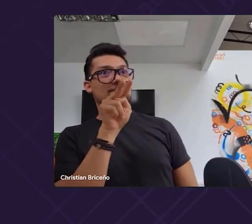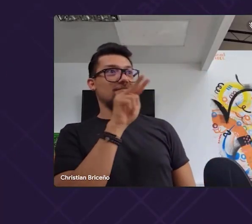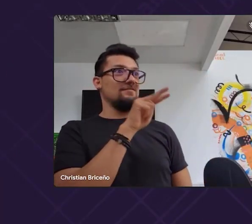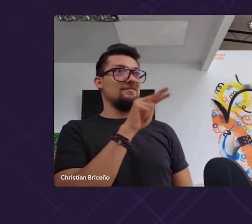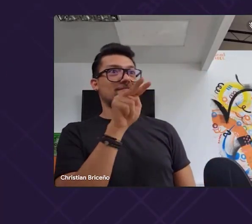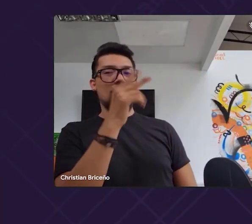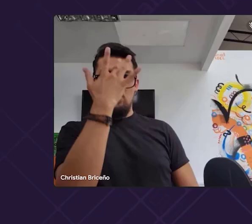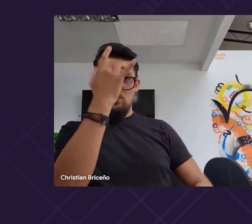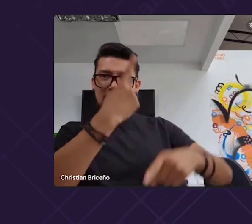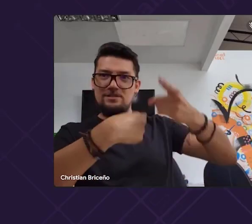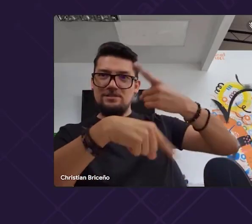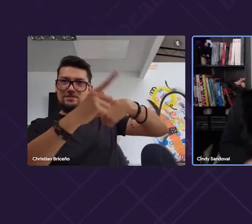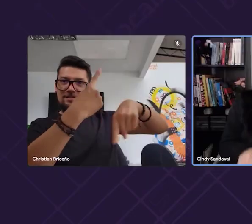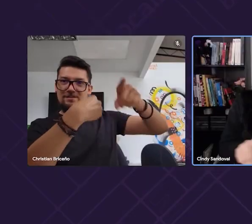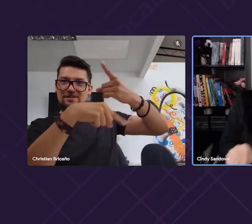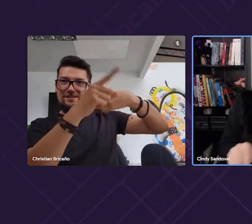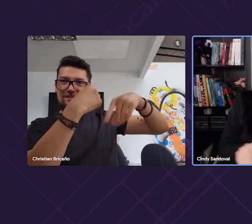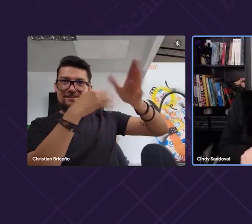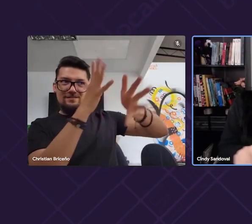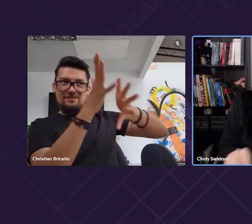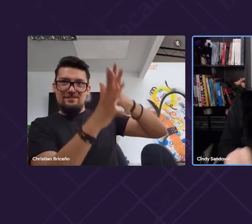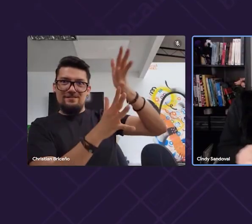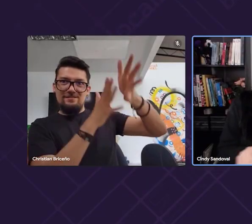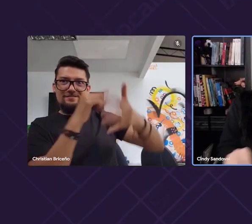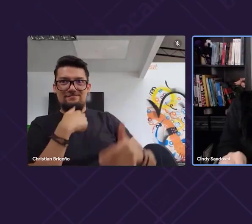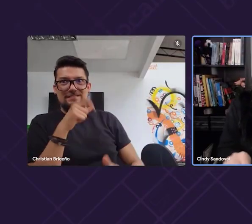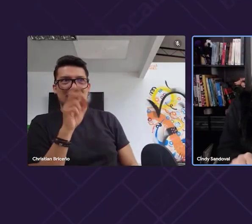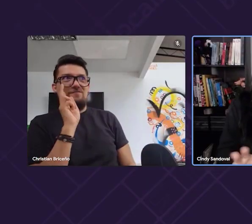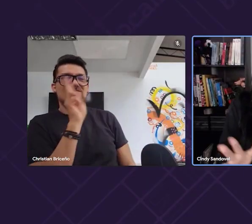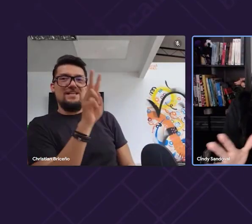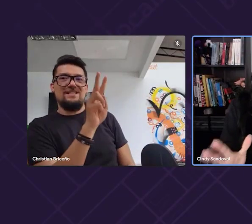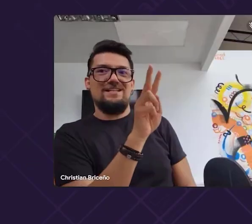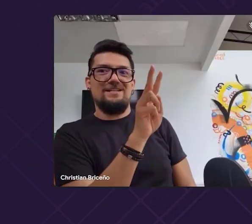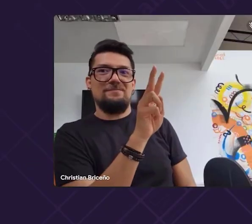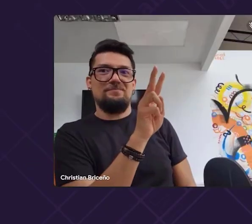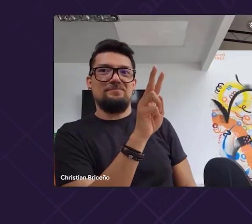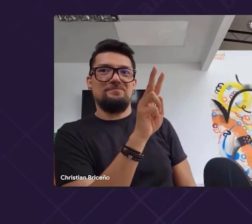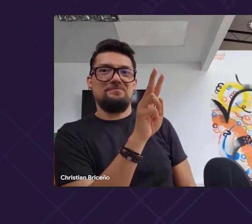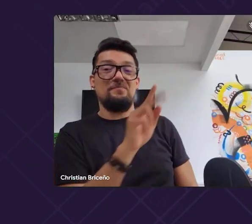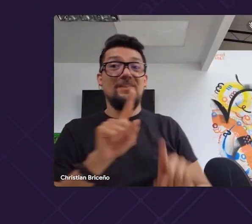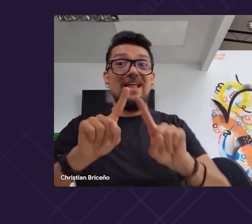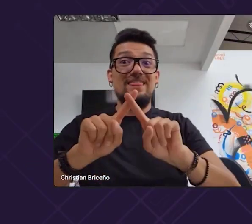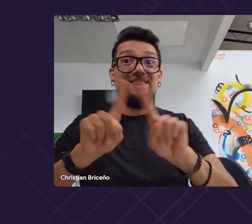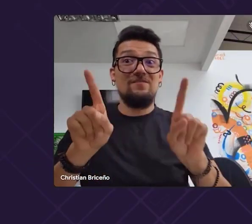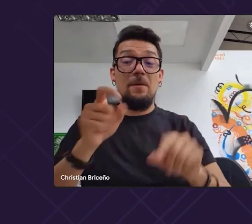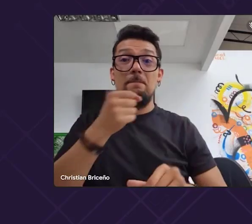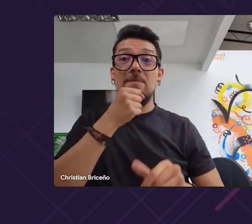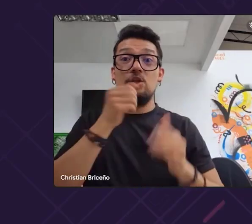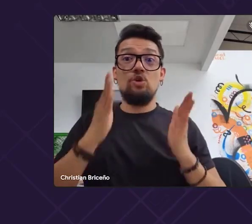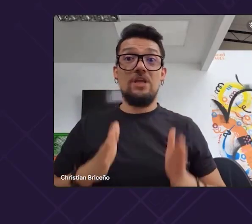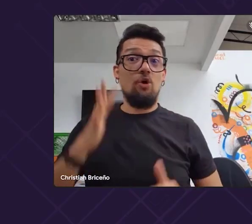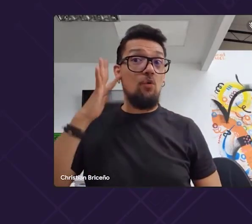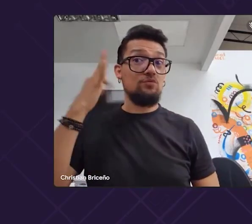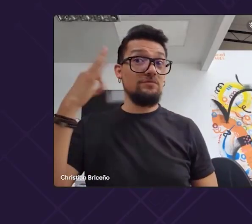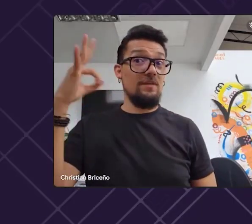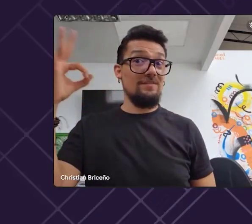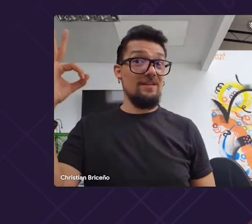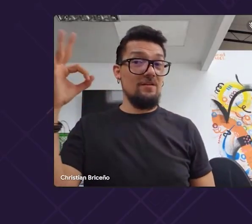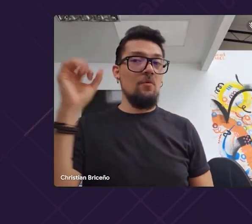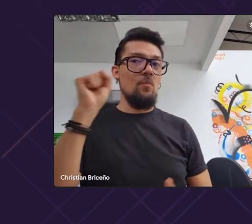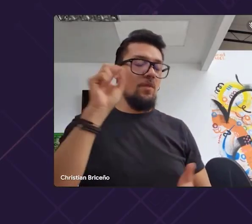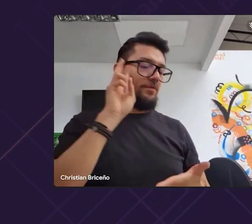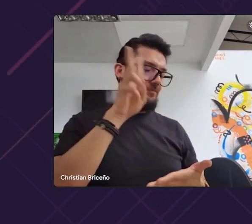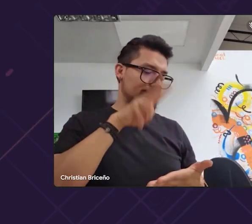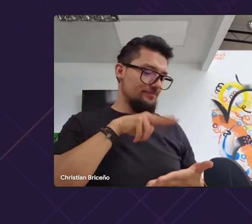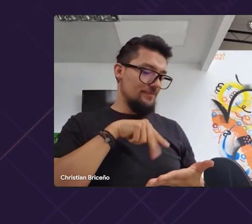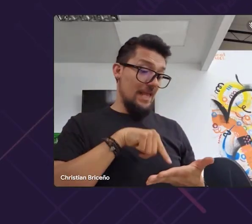de señas. ¿Por qué? Porque para yo tener, digamos, que una visión de la persona que voy a entrevistar y para poder